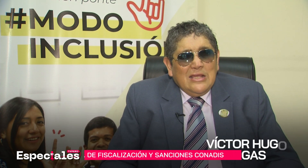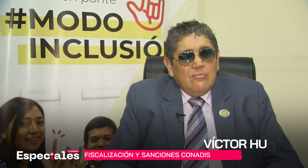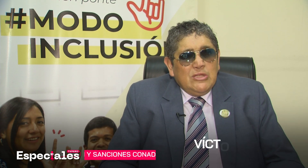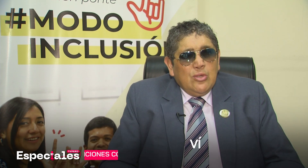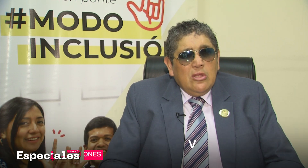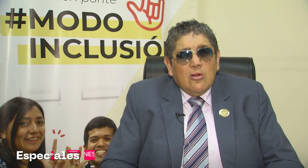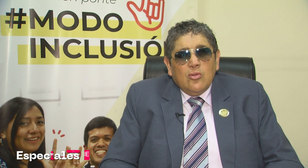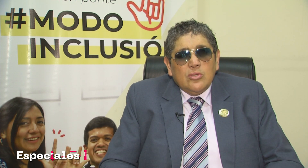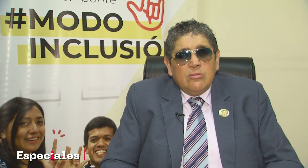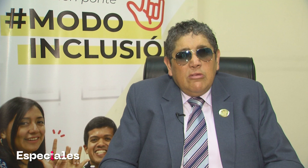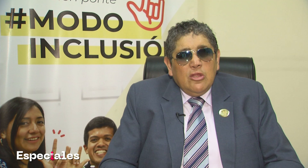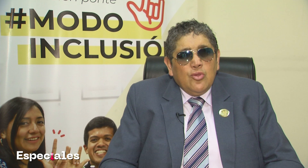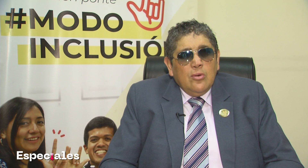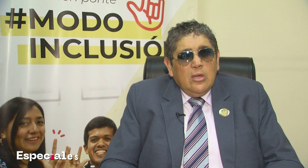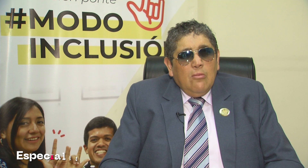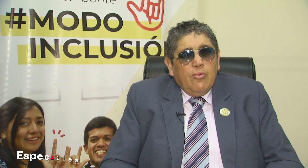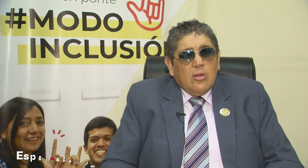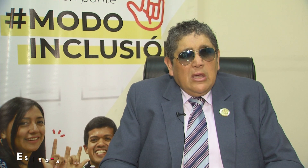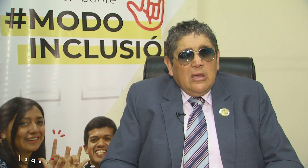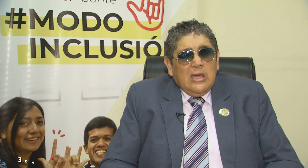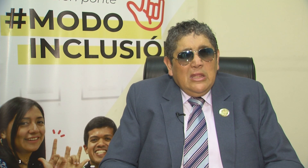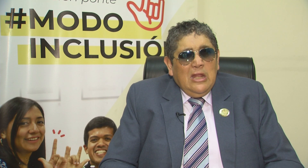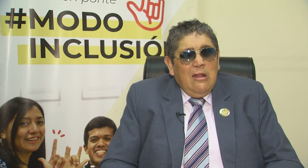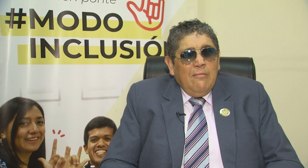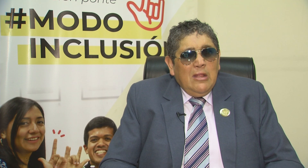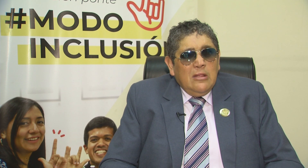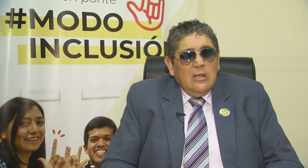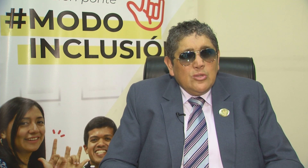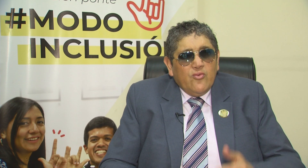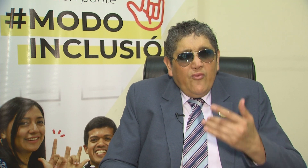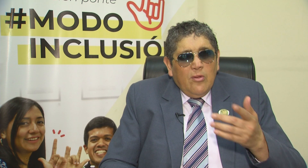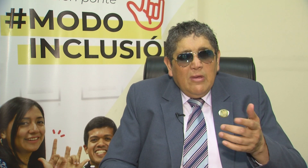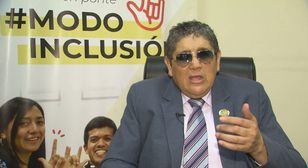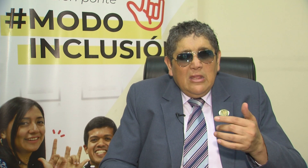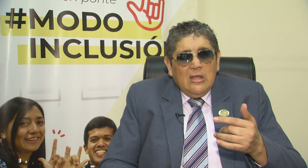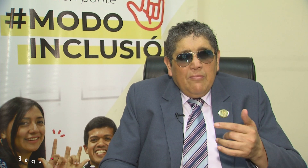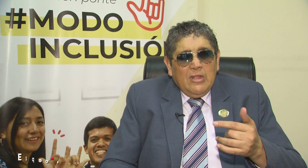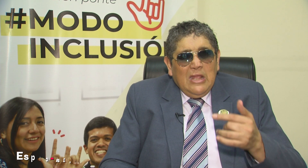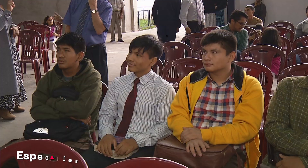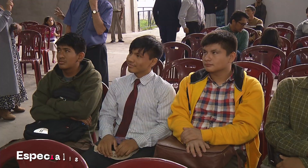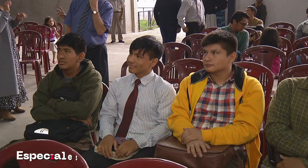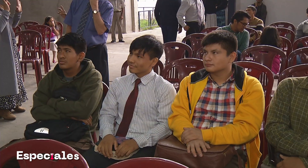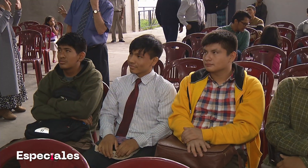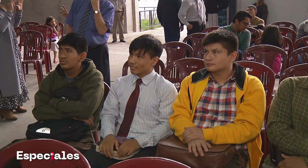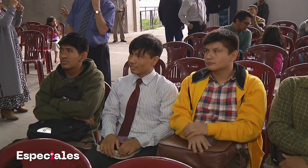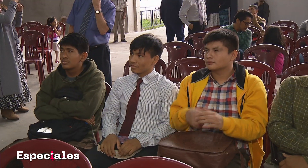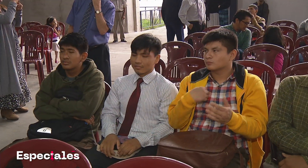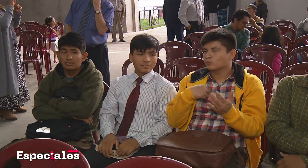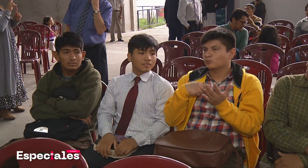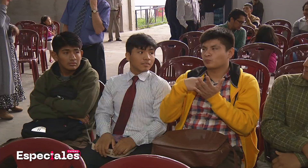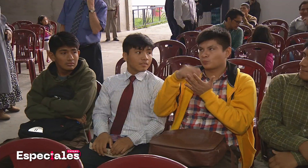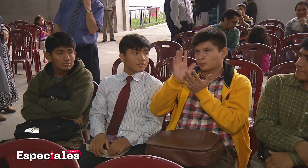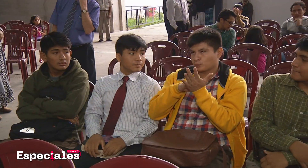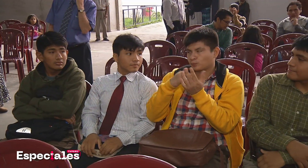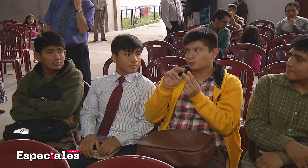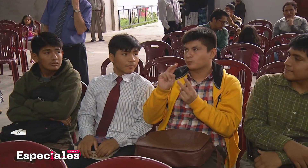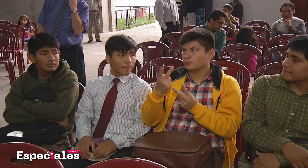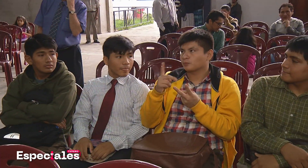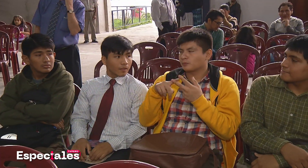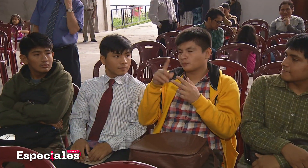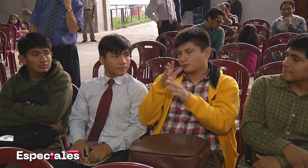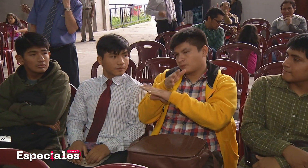de transmisión del conocimiento, porque generalmente su forma de interpretar y de conocer es distinta,